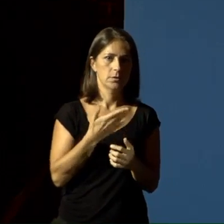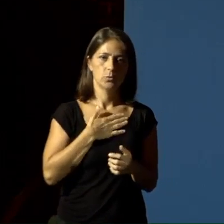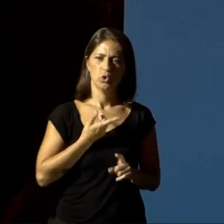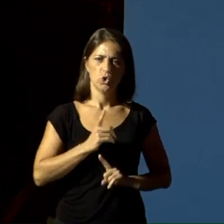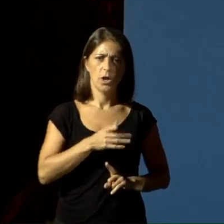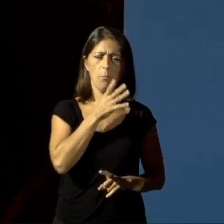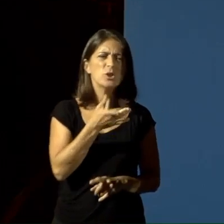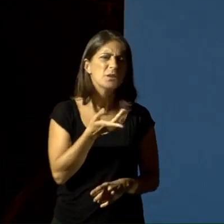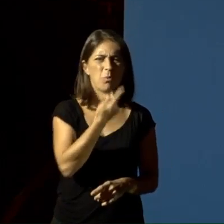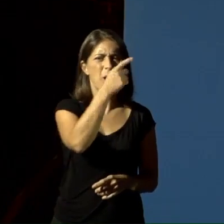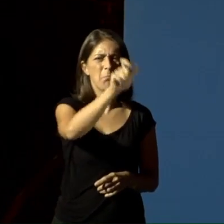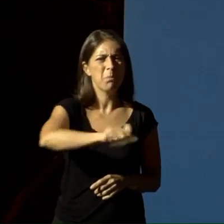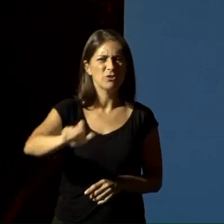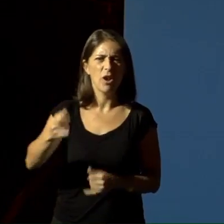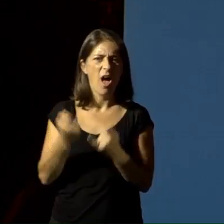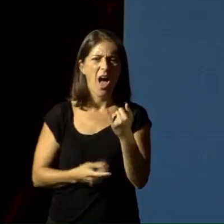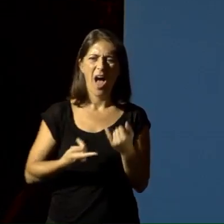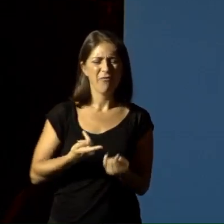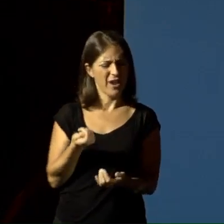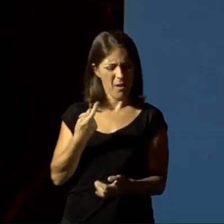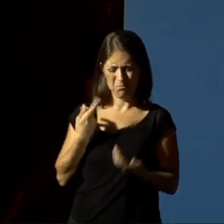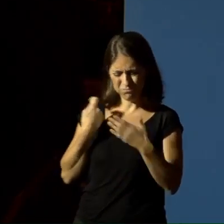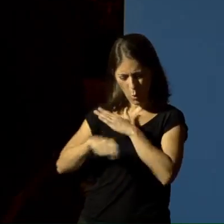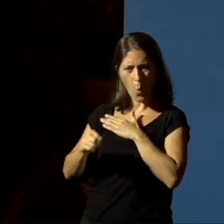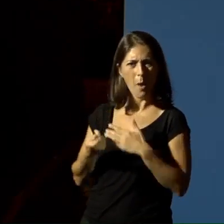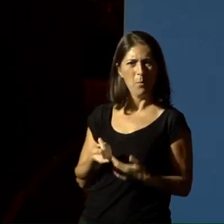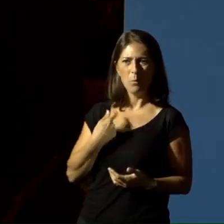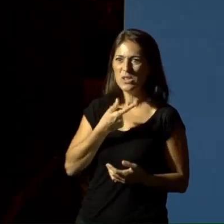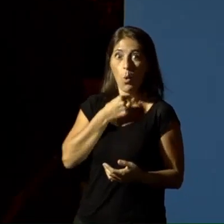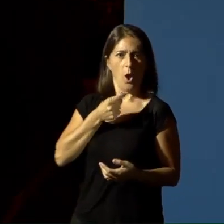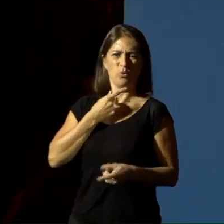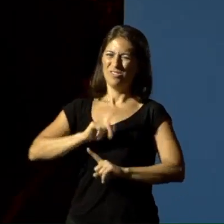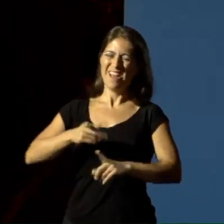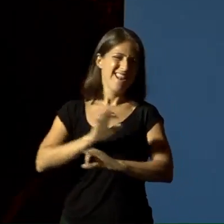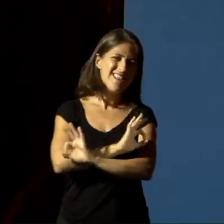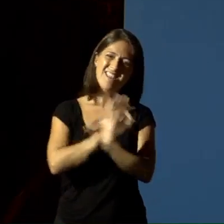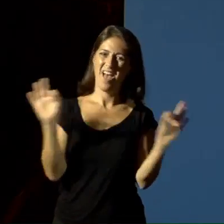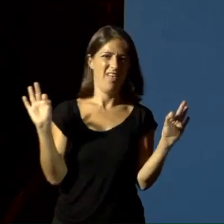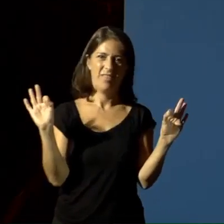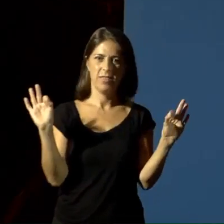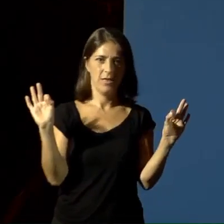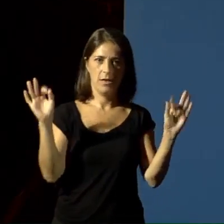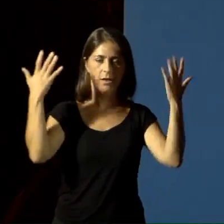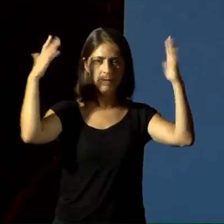porque ninguén vende o seu corpo por gusto, ninguén,